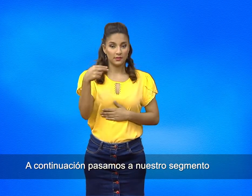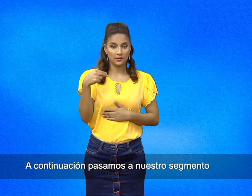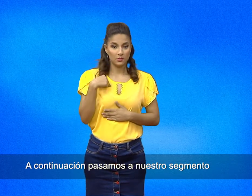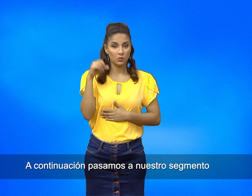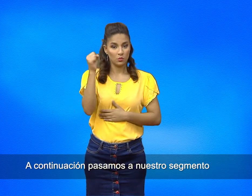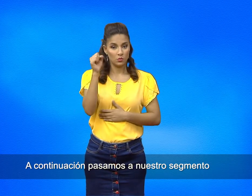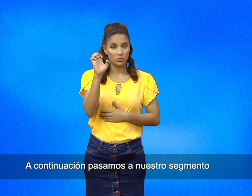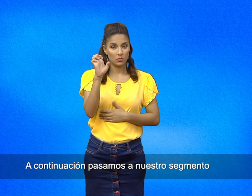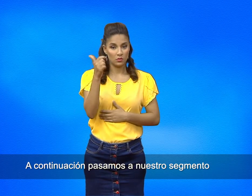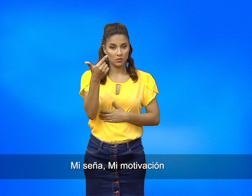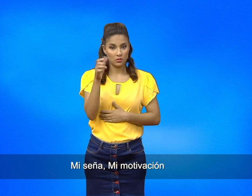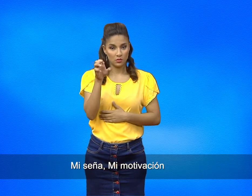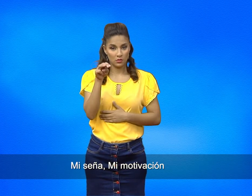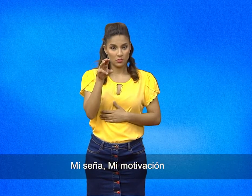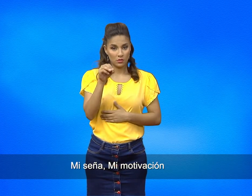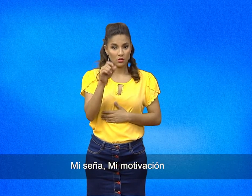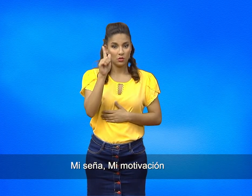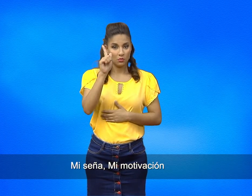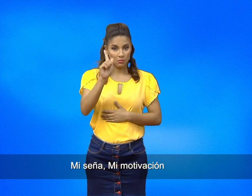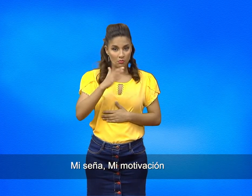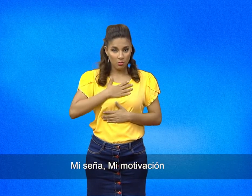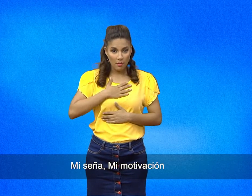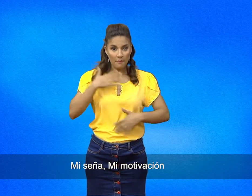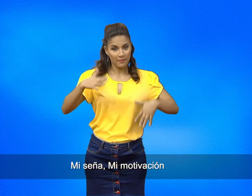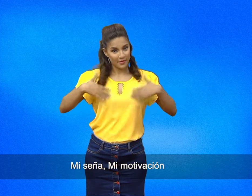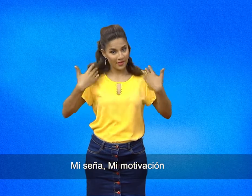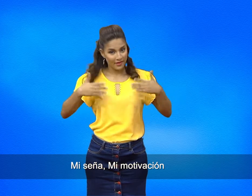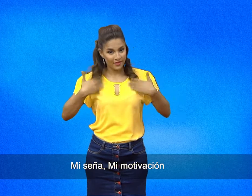segmento me enseña mi motivación